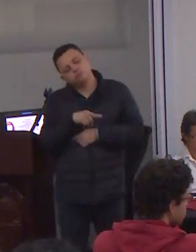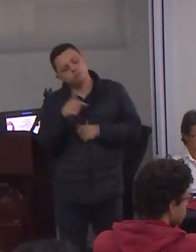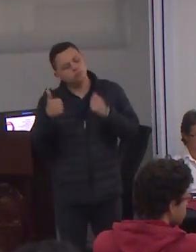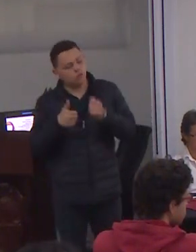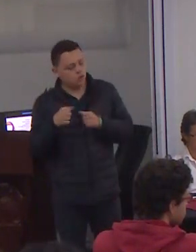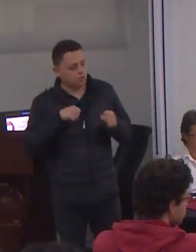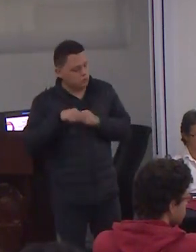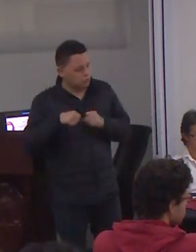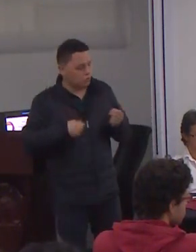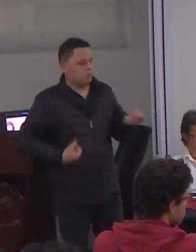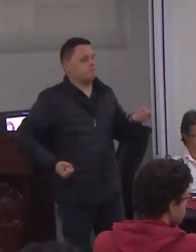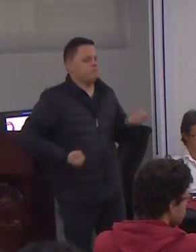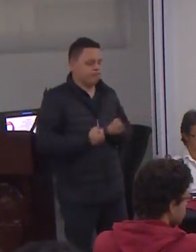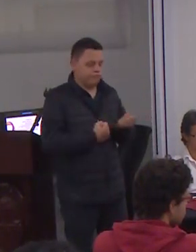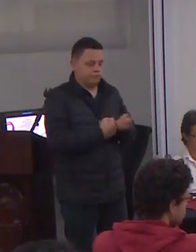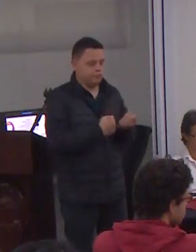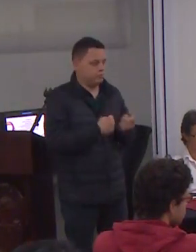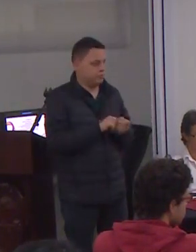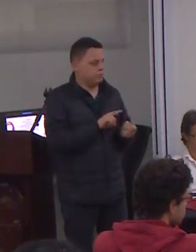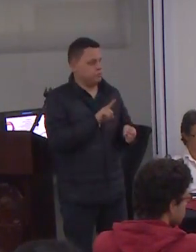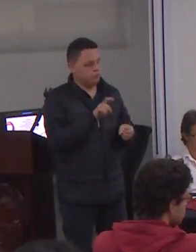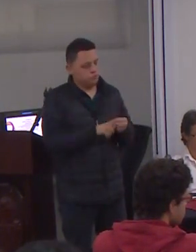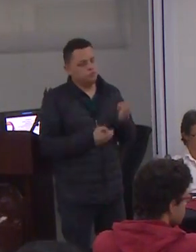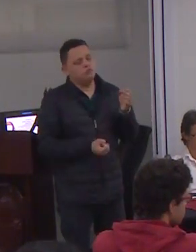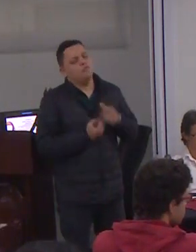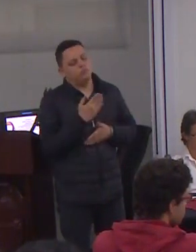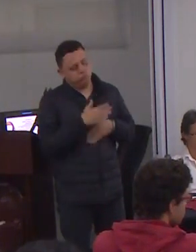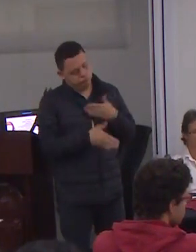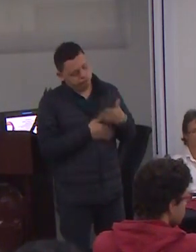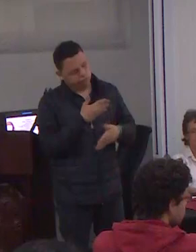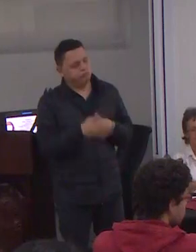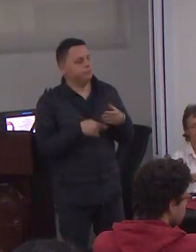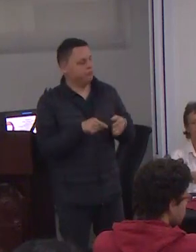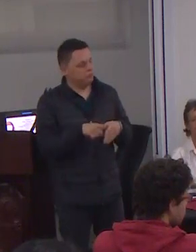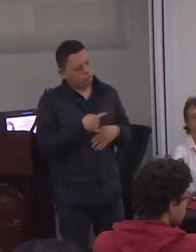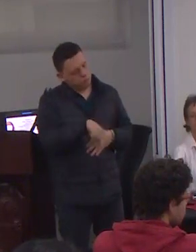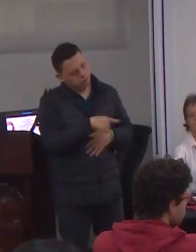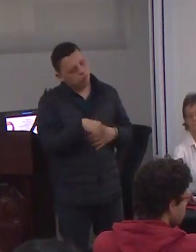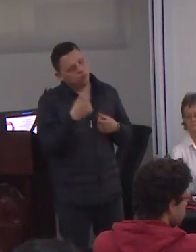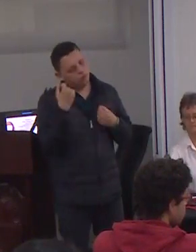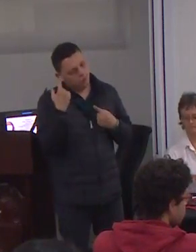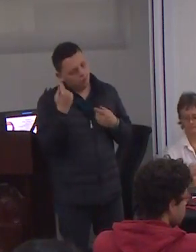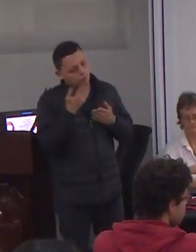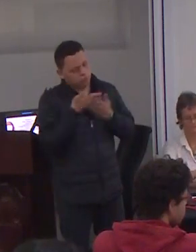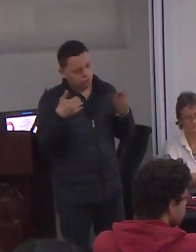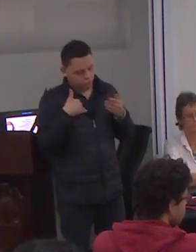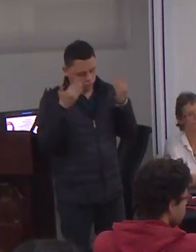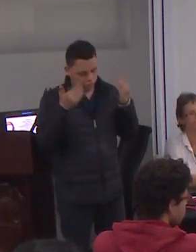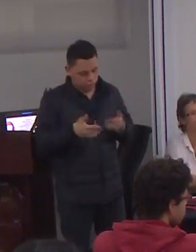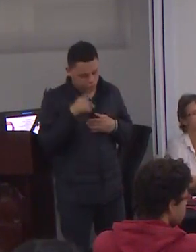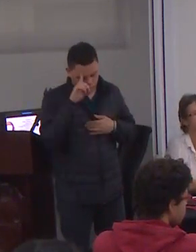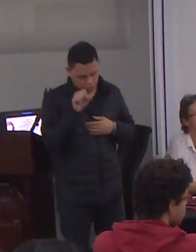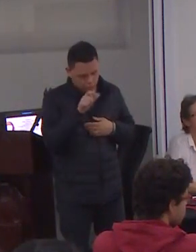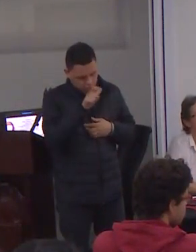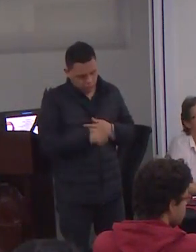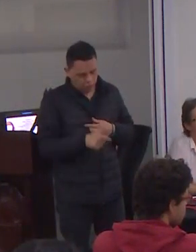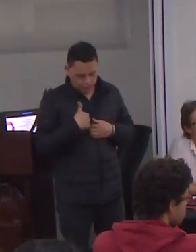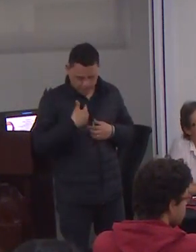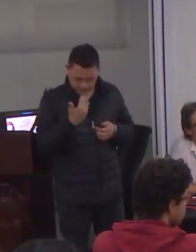tomado para inducirlos en este nuevo proceso y permitir la comprensión de esta discapacidad por el sujeto?